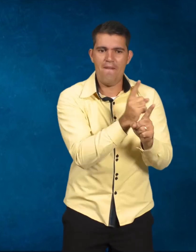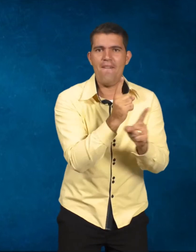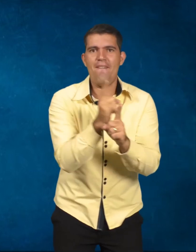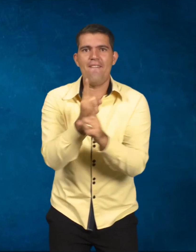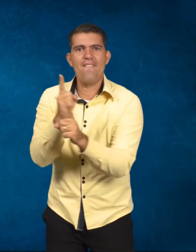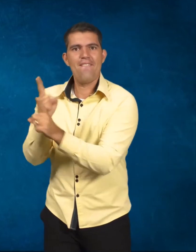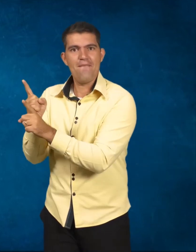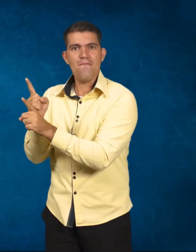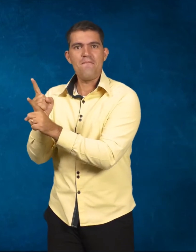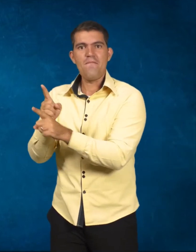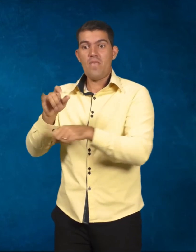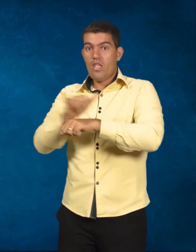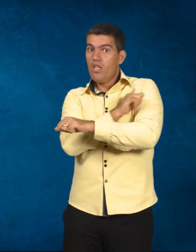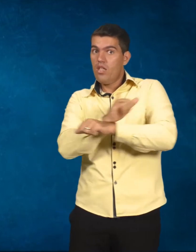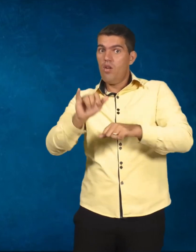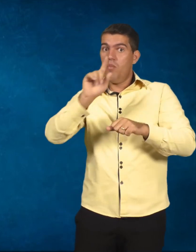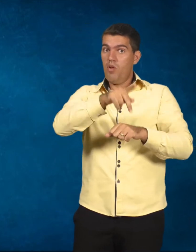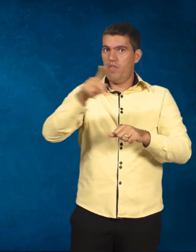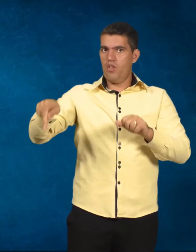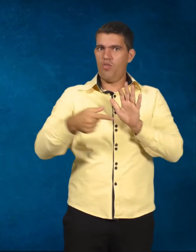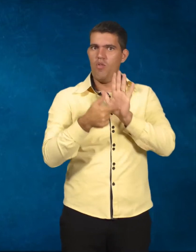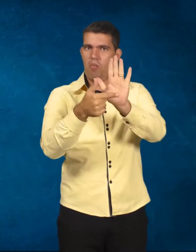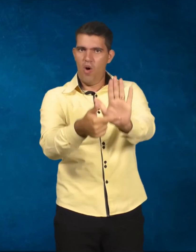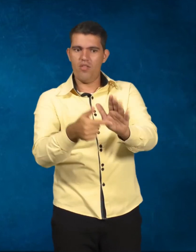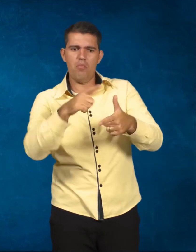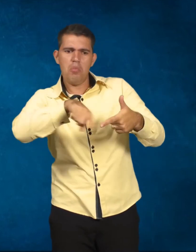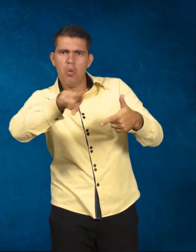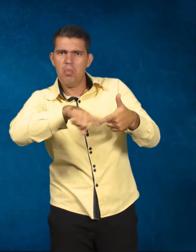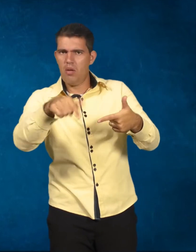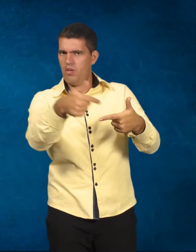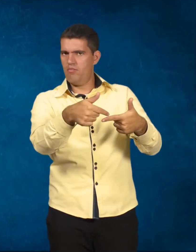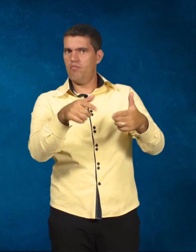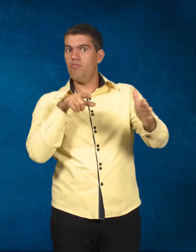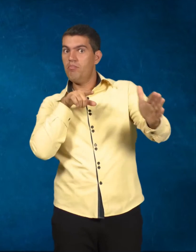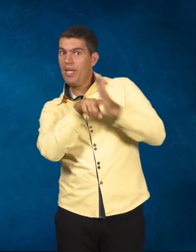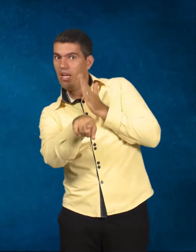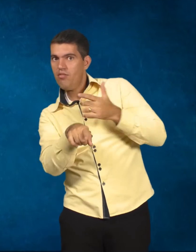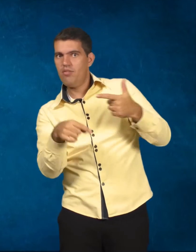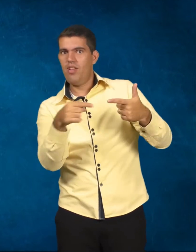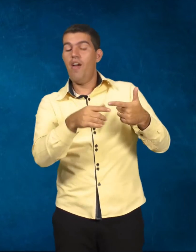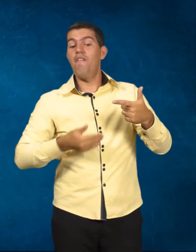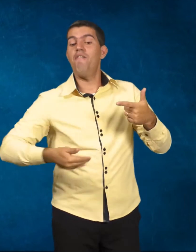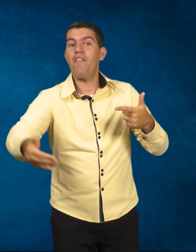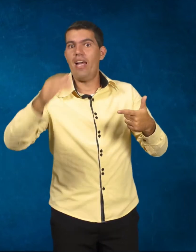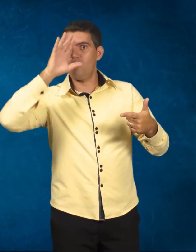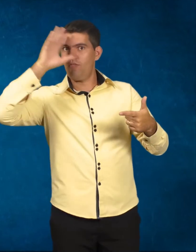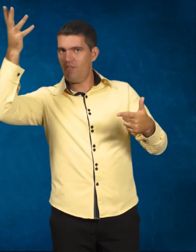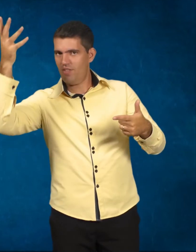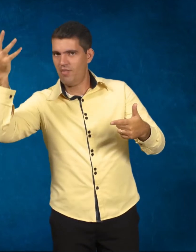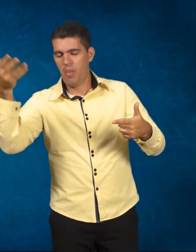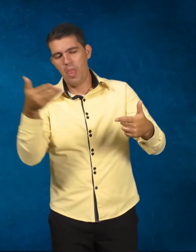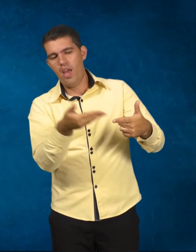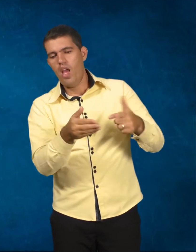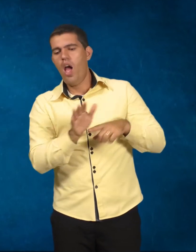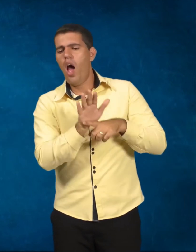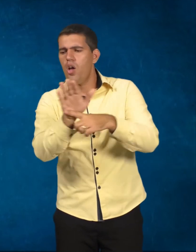professor traz o assunto a ser estudado em formato de problema ou questão a ser solucionada e ajuda os estudantes a explorar